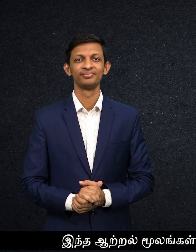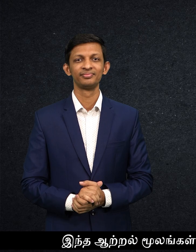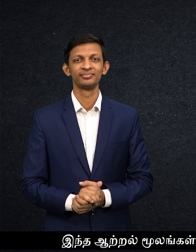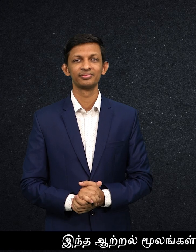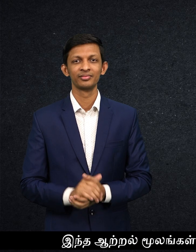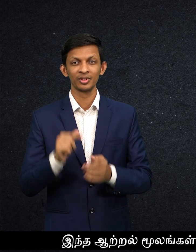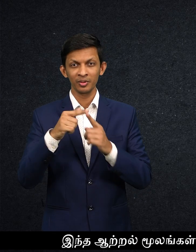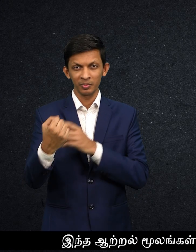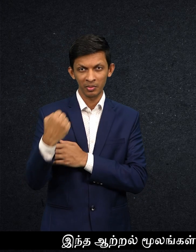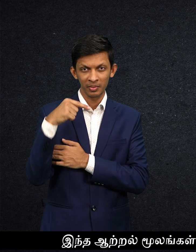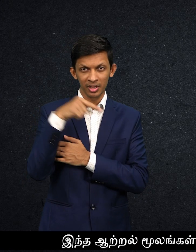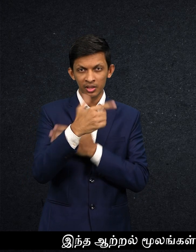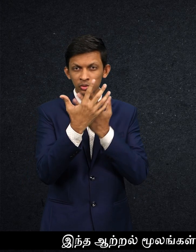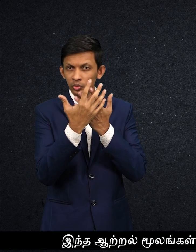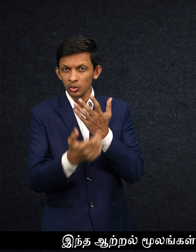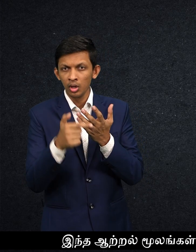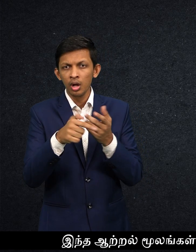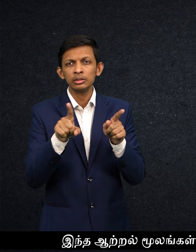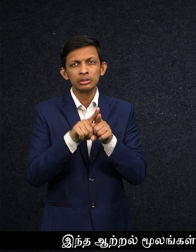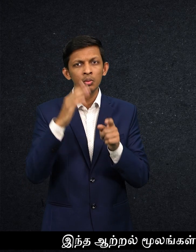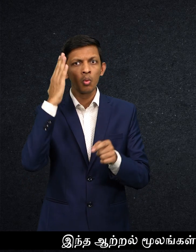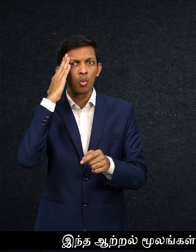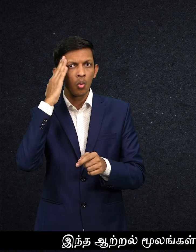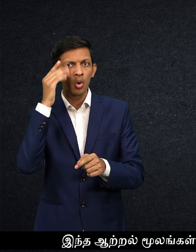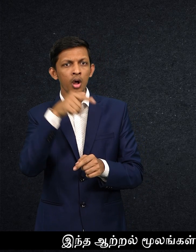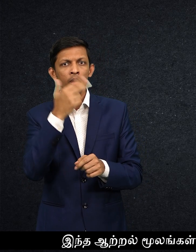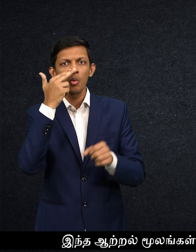இந்த ஆற்றல் மூலங்கள் எரிபொருட்கள் என்று அழைக்கப்படுகின்றன.